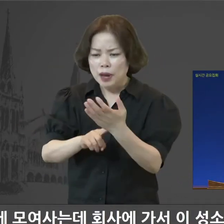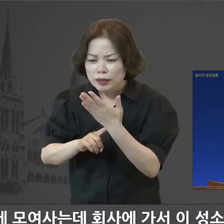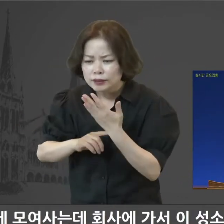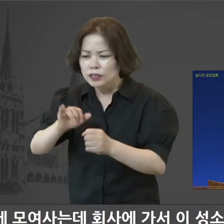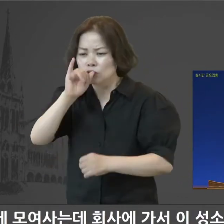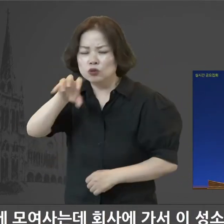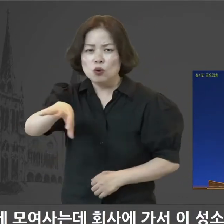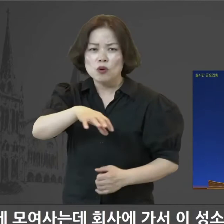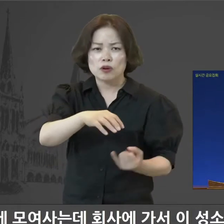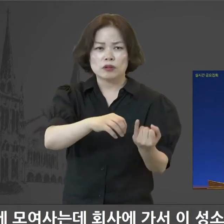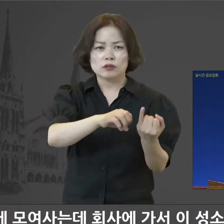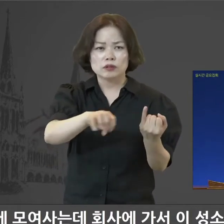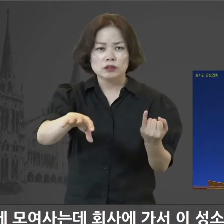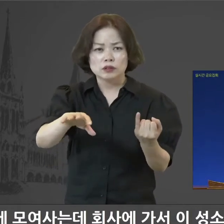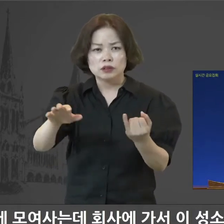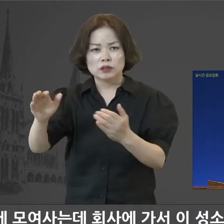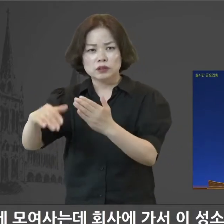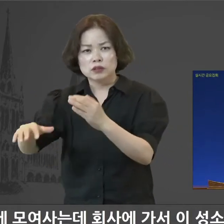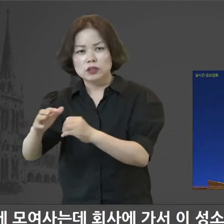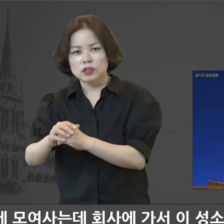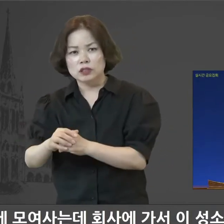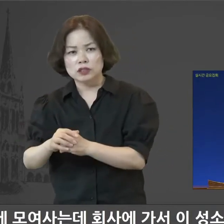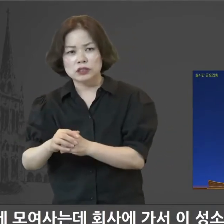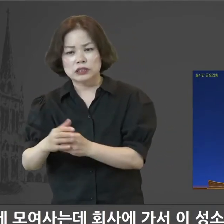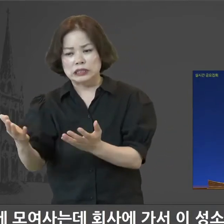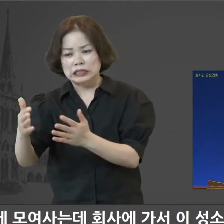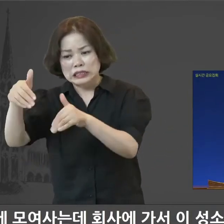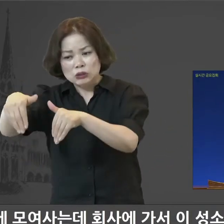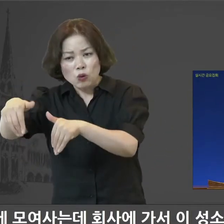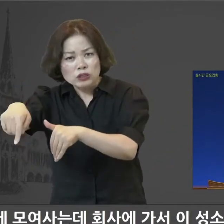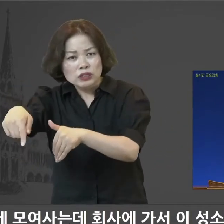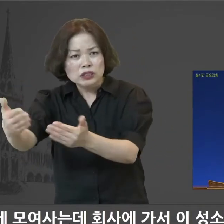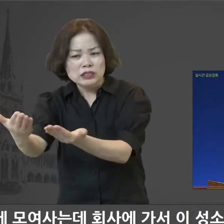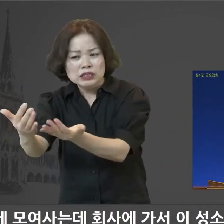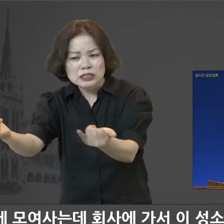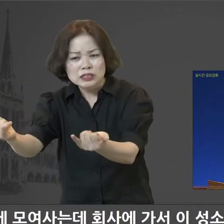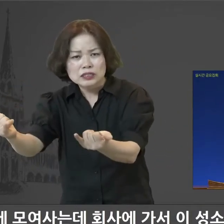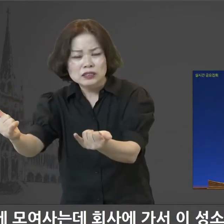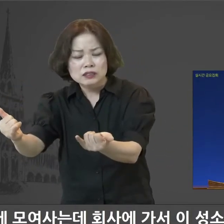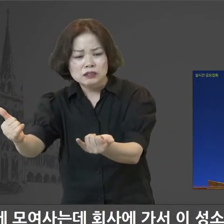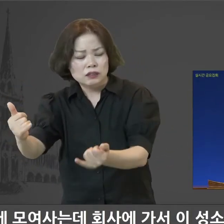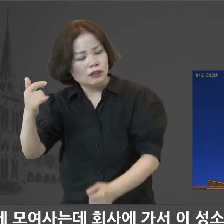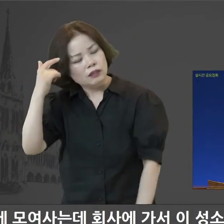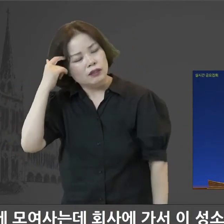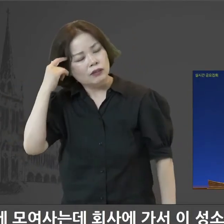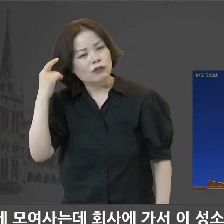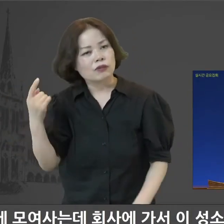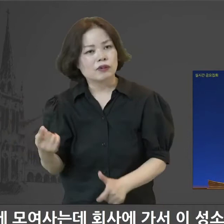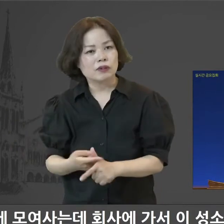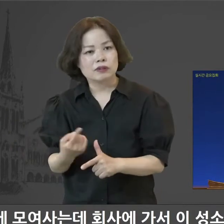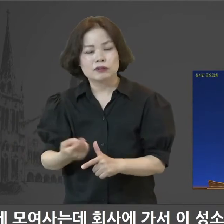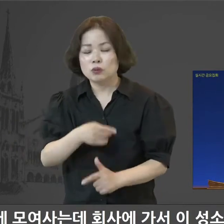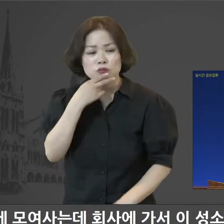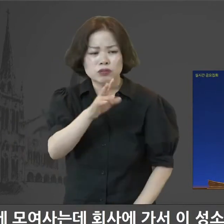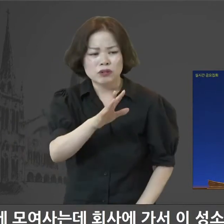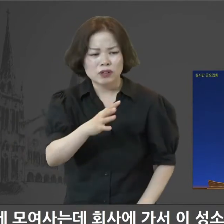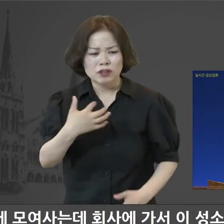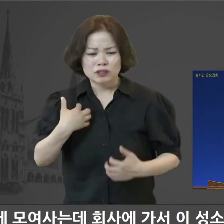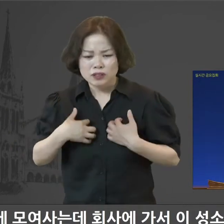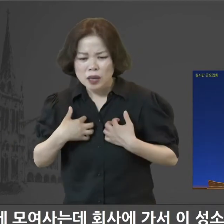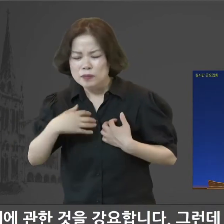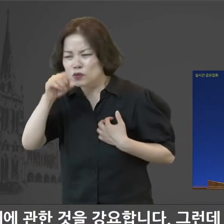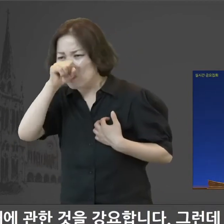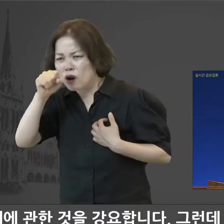이러는데 공대 출신 그 엔지니어 직원이 세상 관심이 없는 거예요. 게임하고 회사 일 하는 거 말고는 관심이